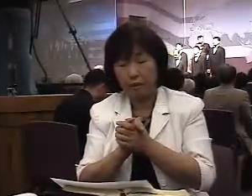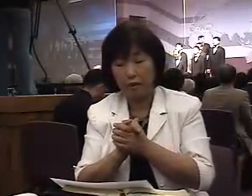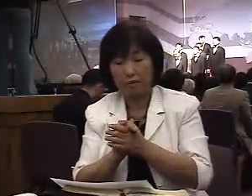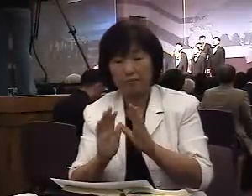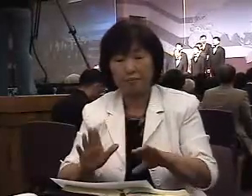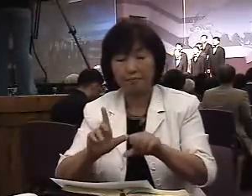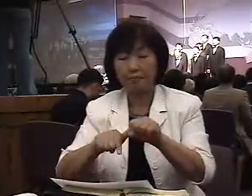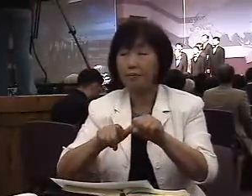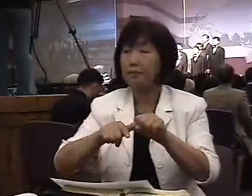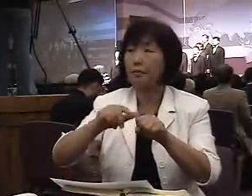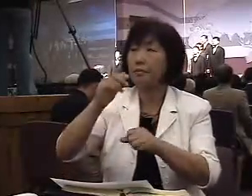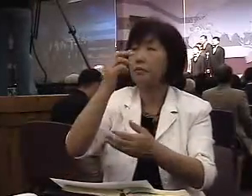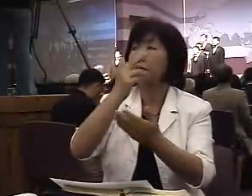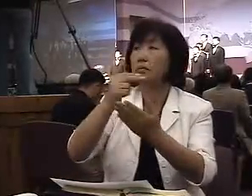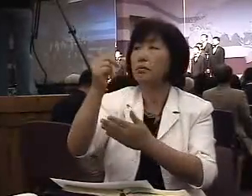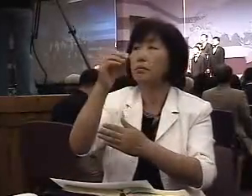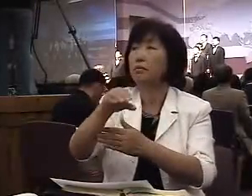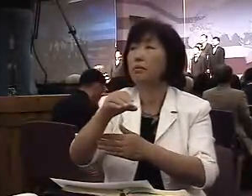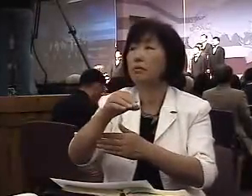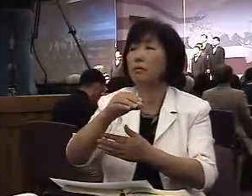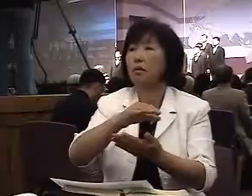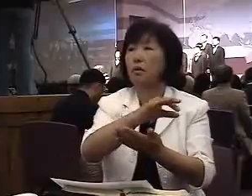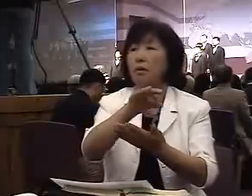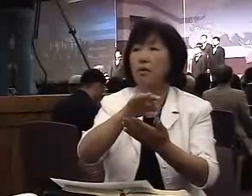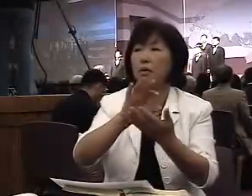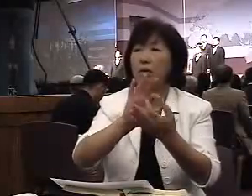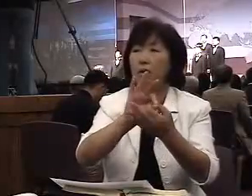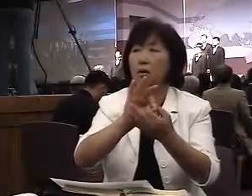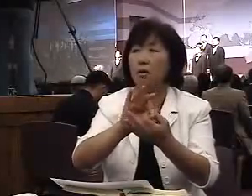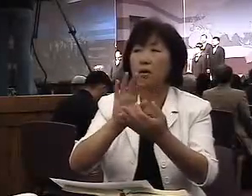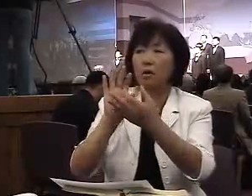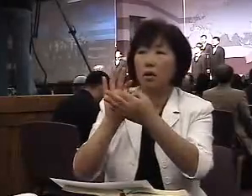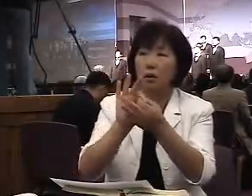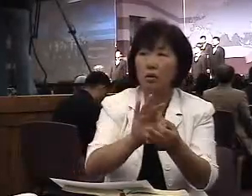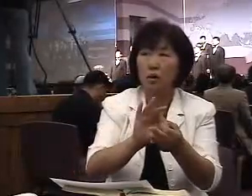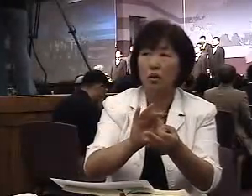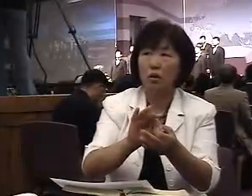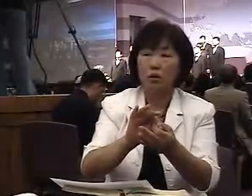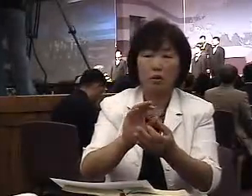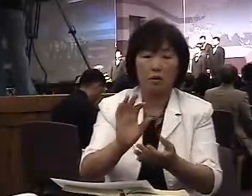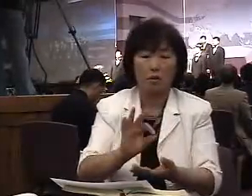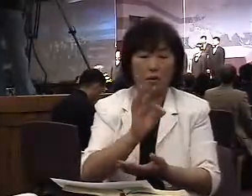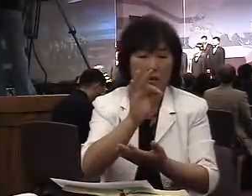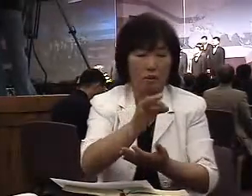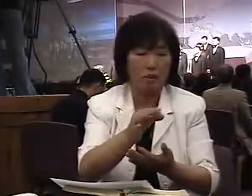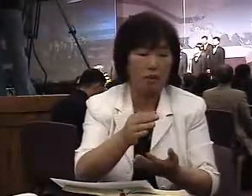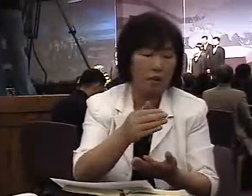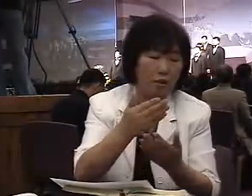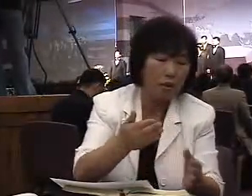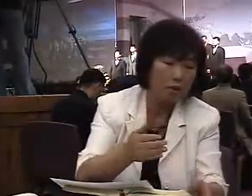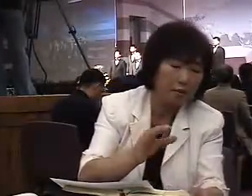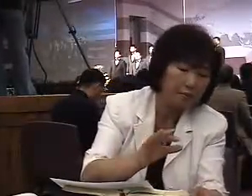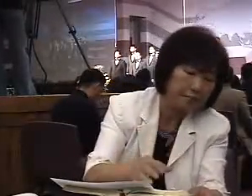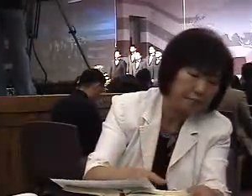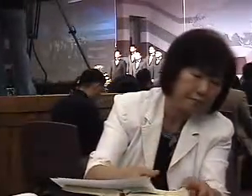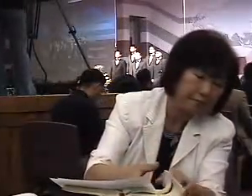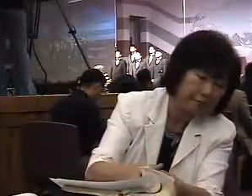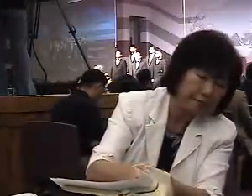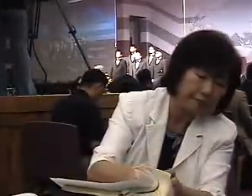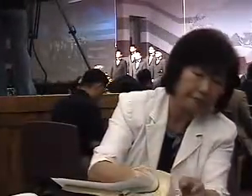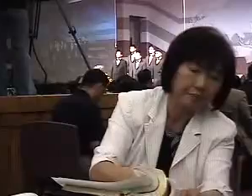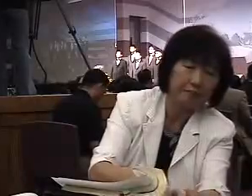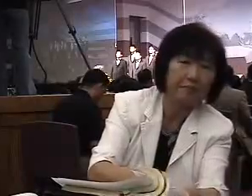우리 시간 주님 앞에 우리의 헌금을 통해 계속하여 경배하고 예배드리기를 원합니다. 헌금송으로는